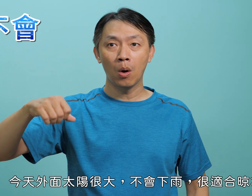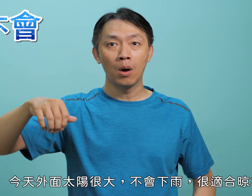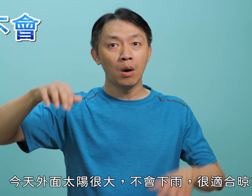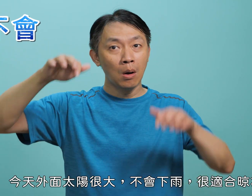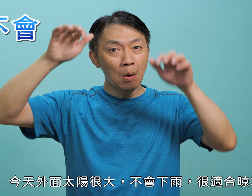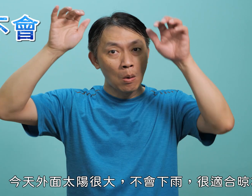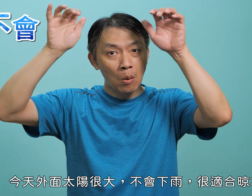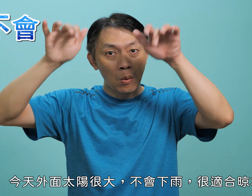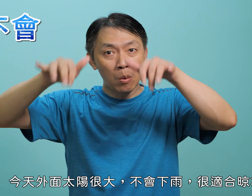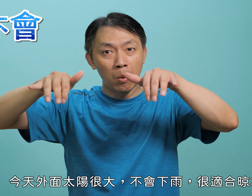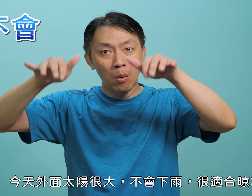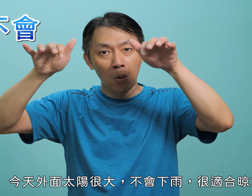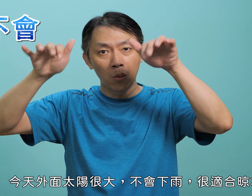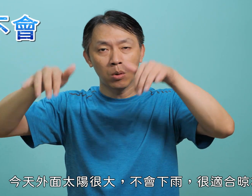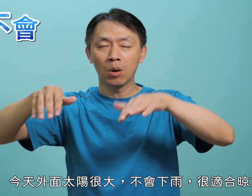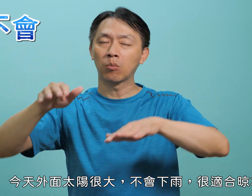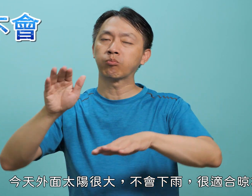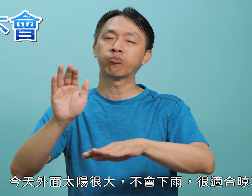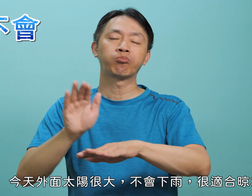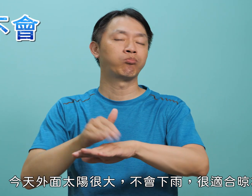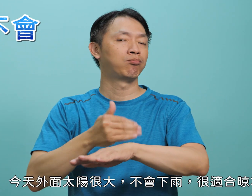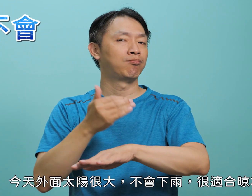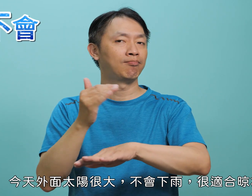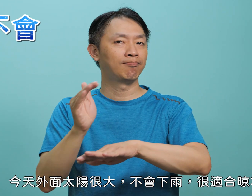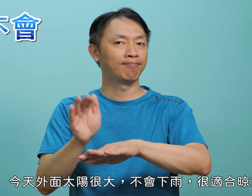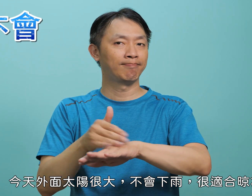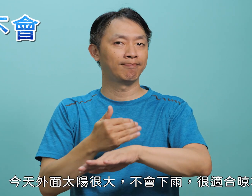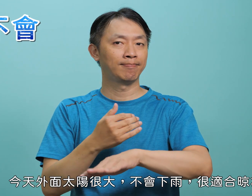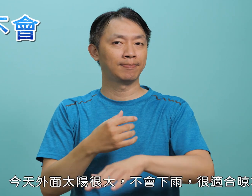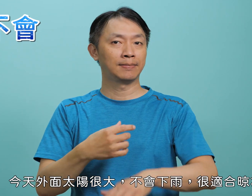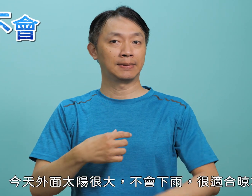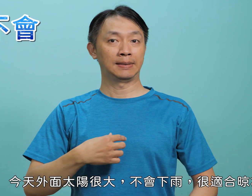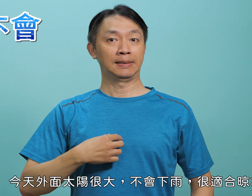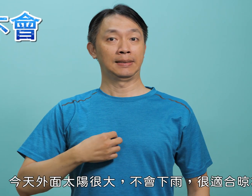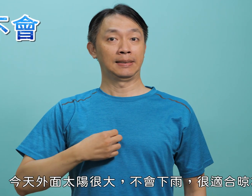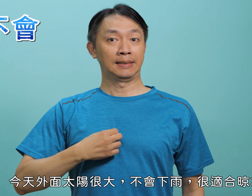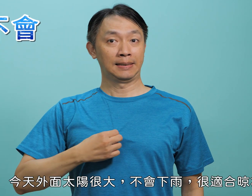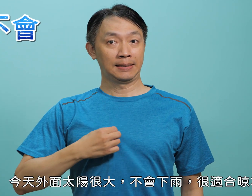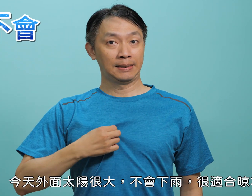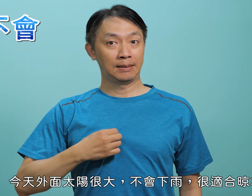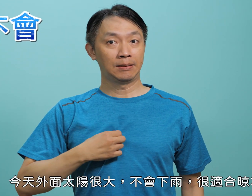今天外面太阳很大，不会下雨，很适合晾衣服。